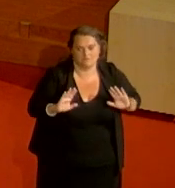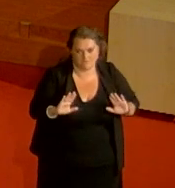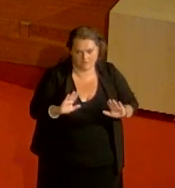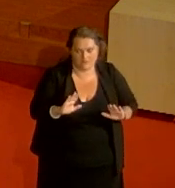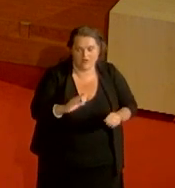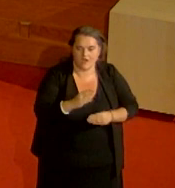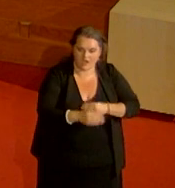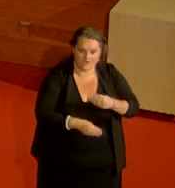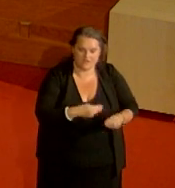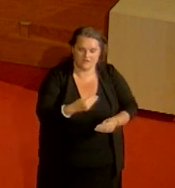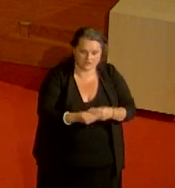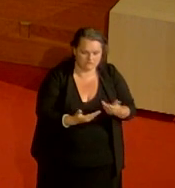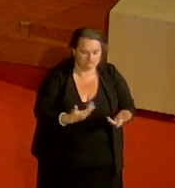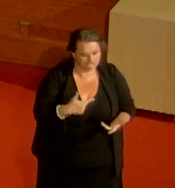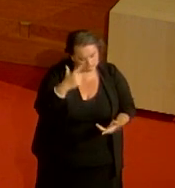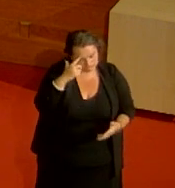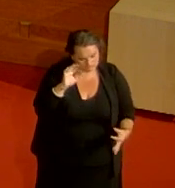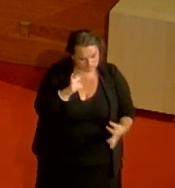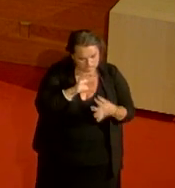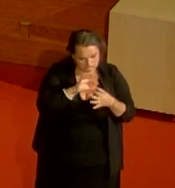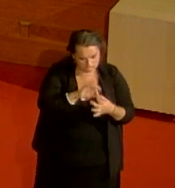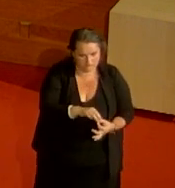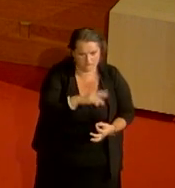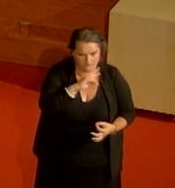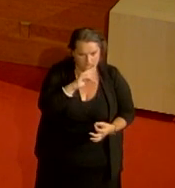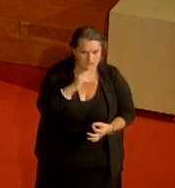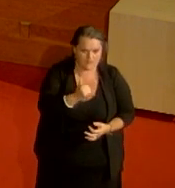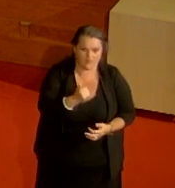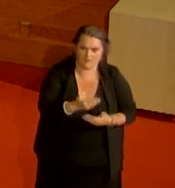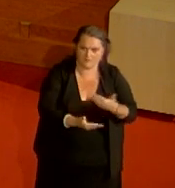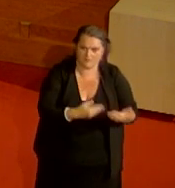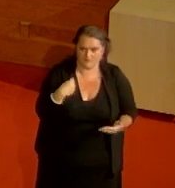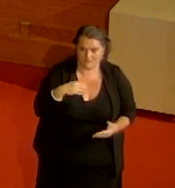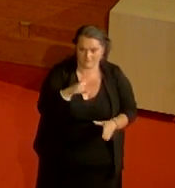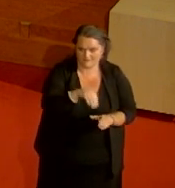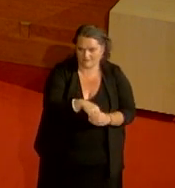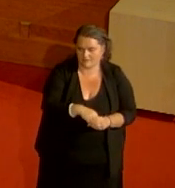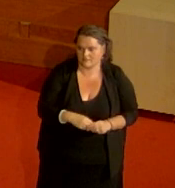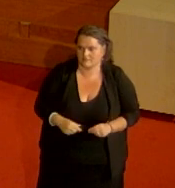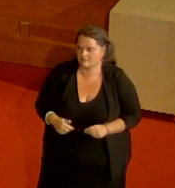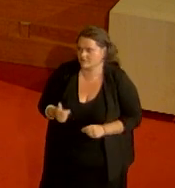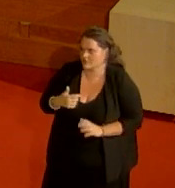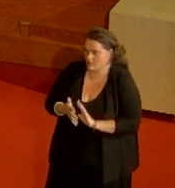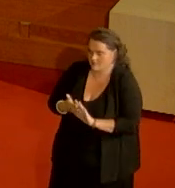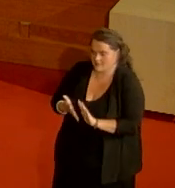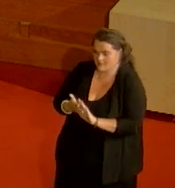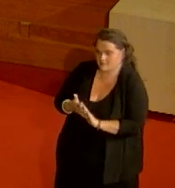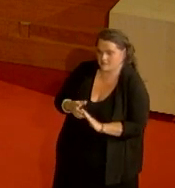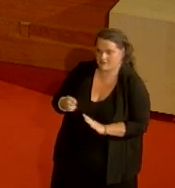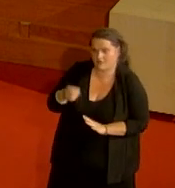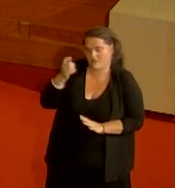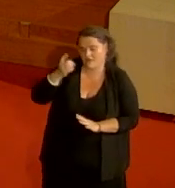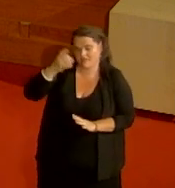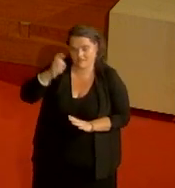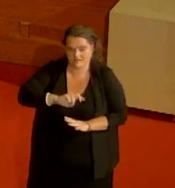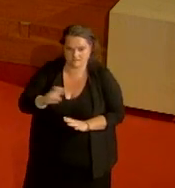consentido con los haceres que tienen un valor un sentido eh voy ya más rápido por las otras ideas que os quería